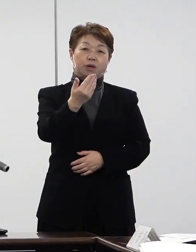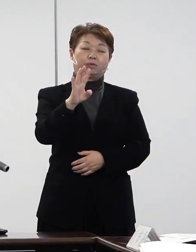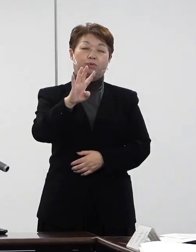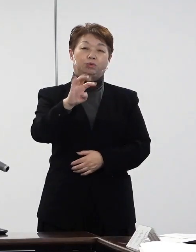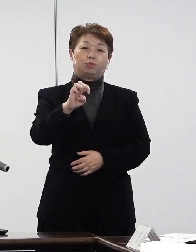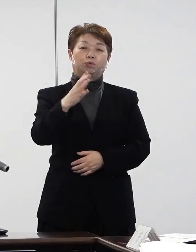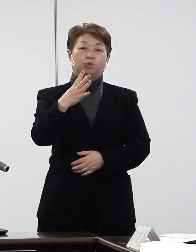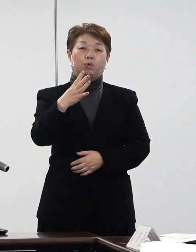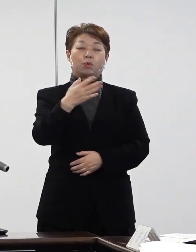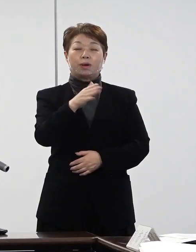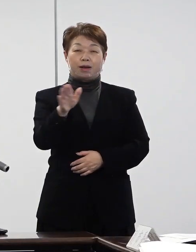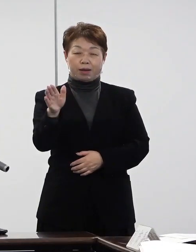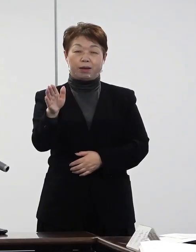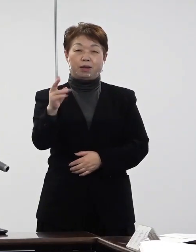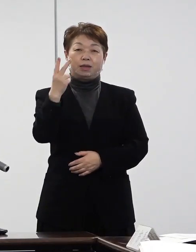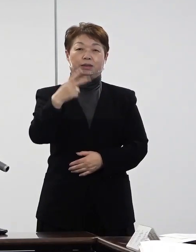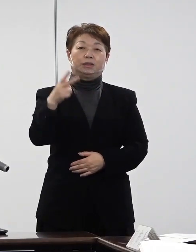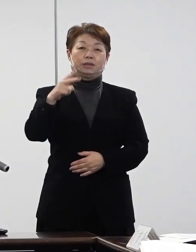2944例目から